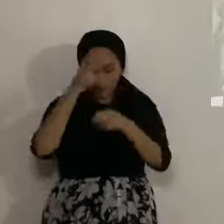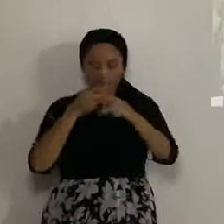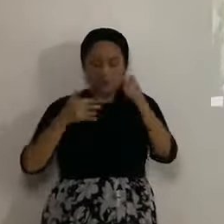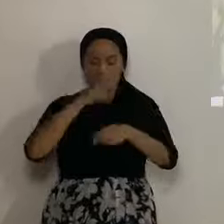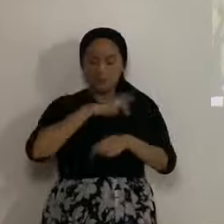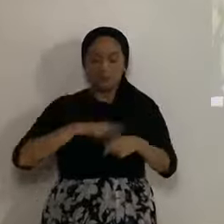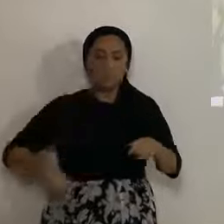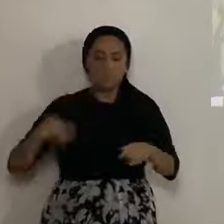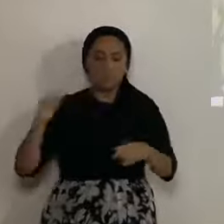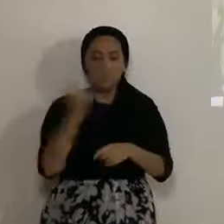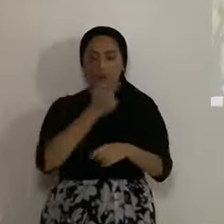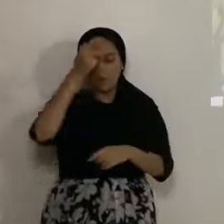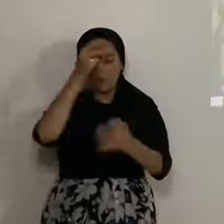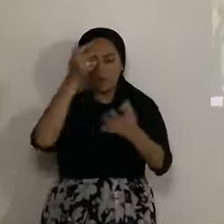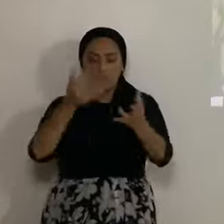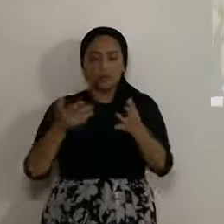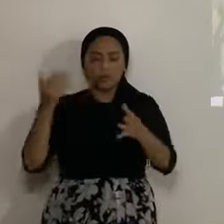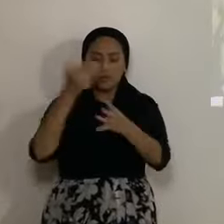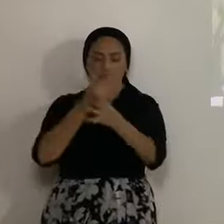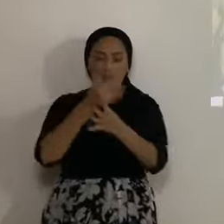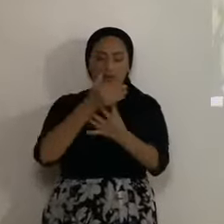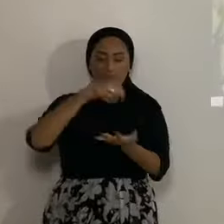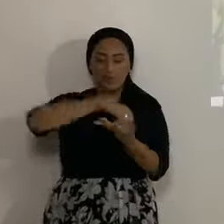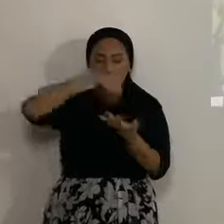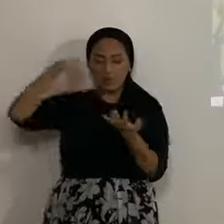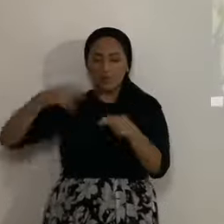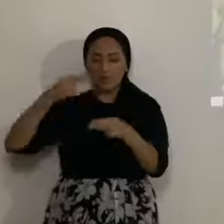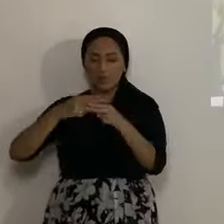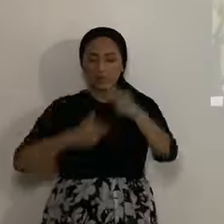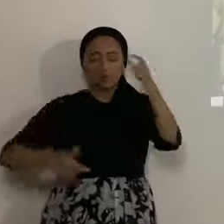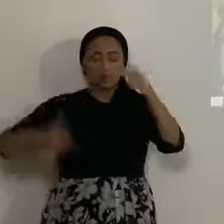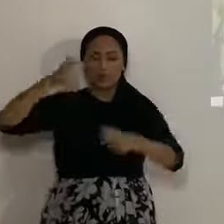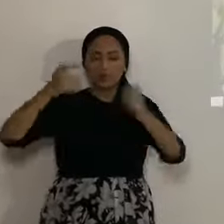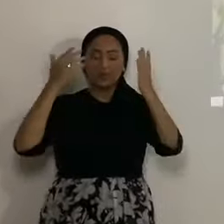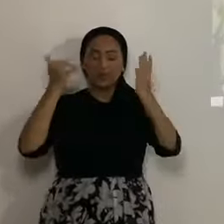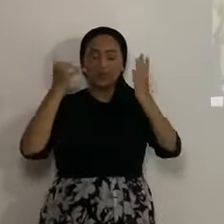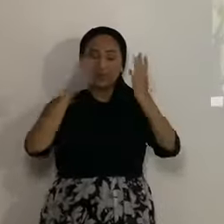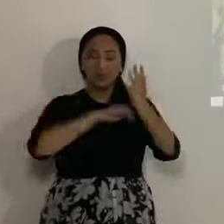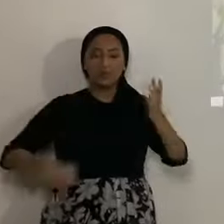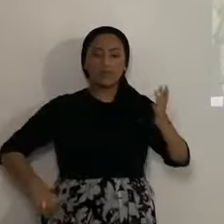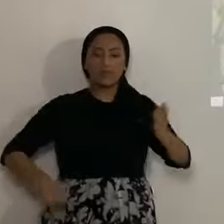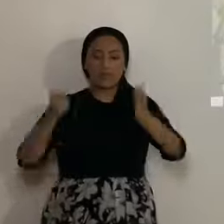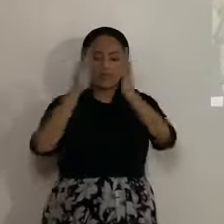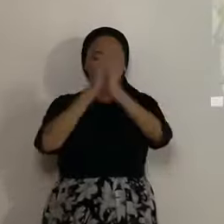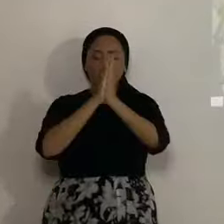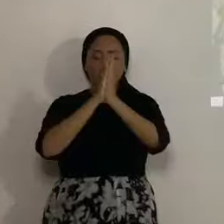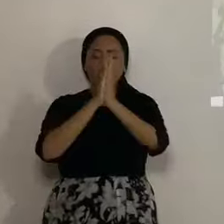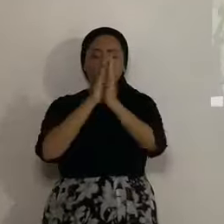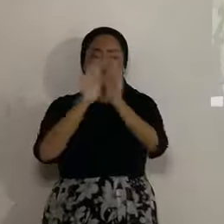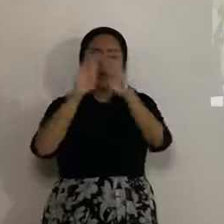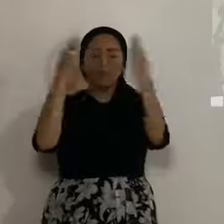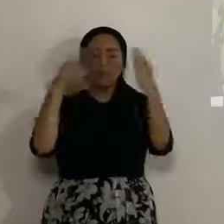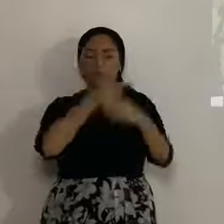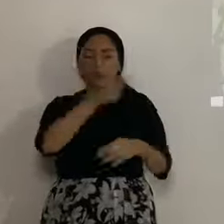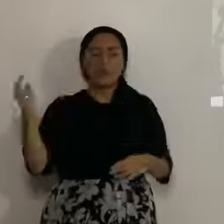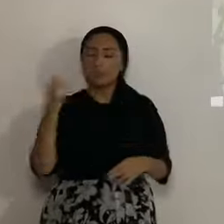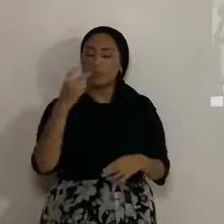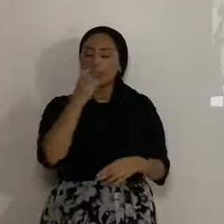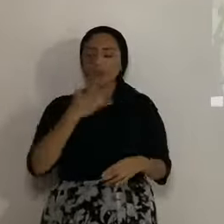sujeto a todos los hombres fuertes y demonios y los echo fuera, en el nombre de Dios, en el Dios, el te pido que les abras sus ojos